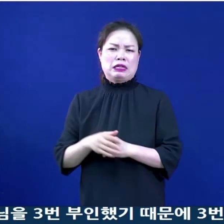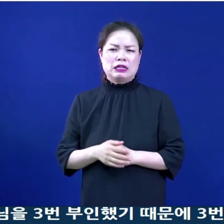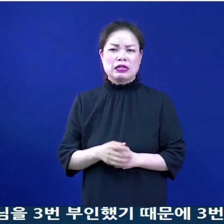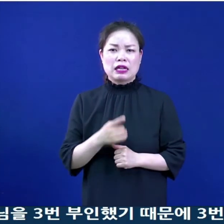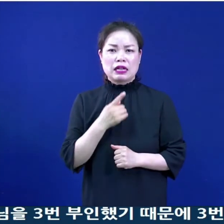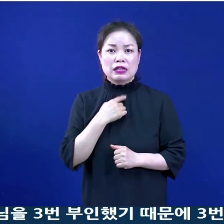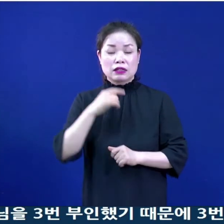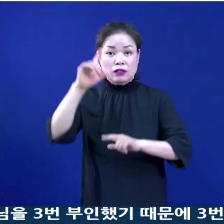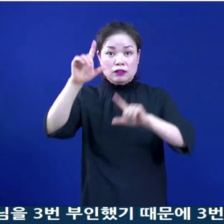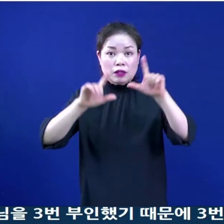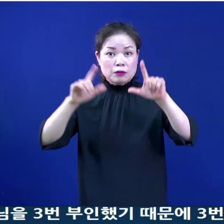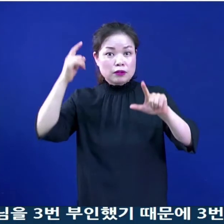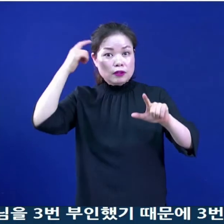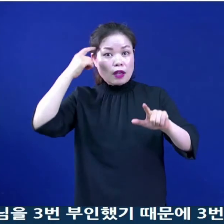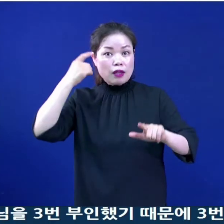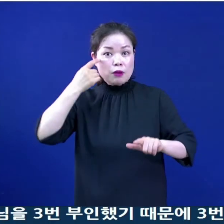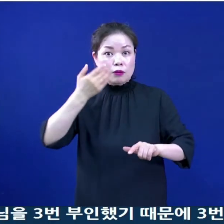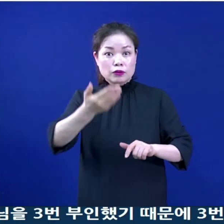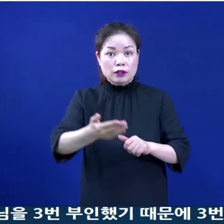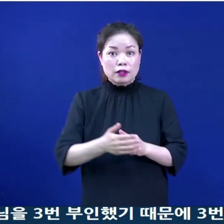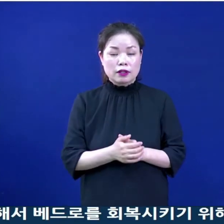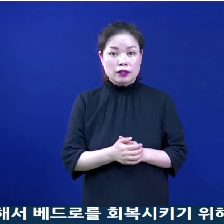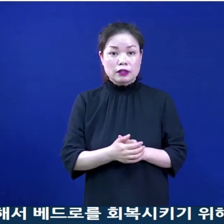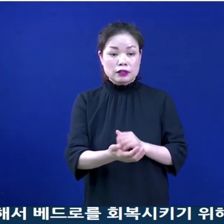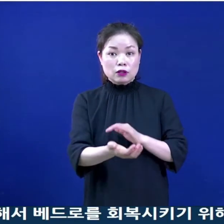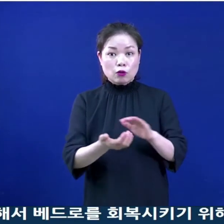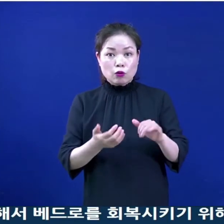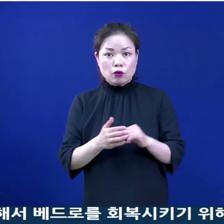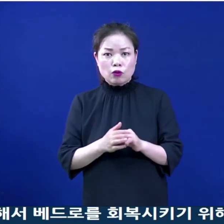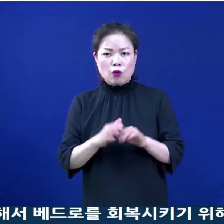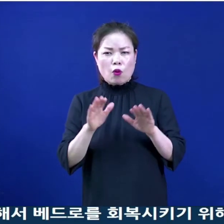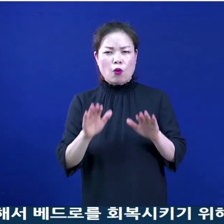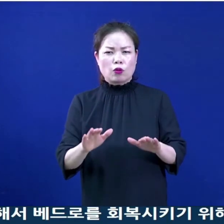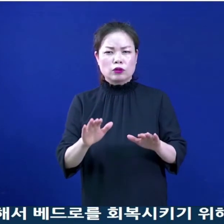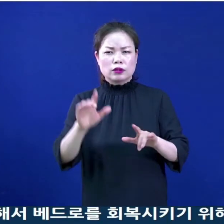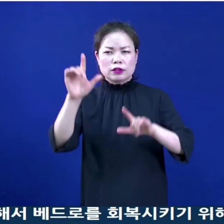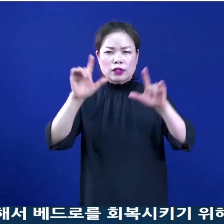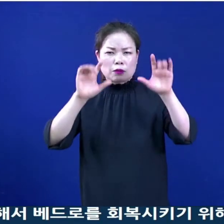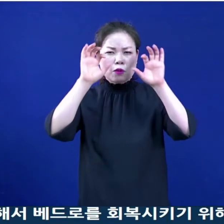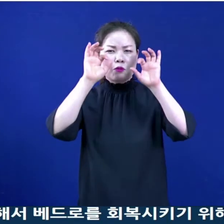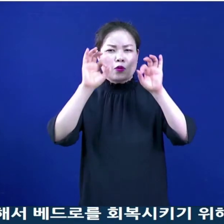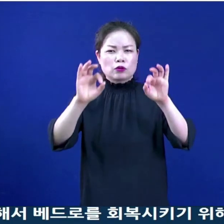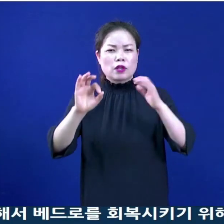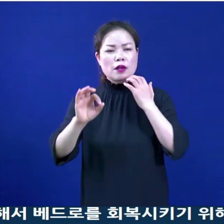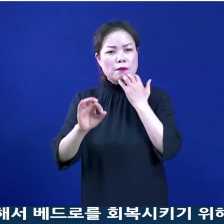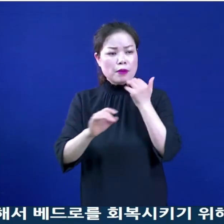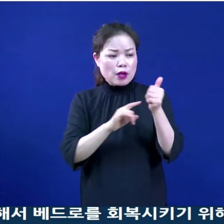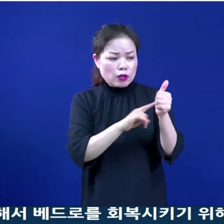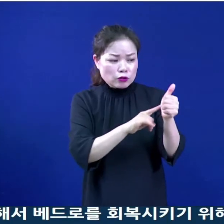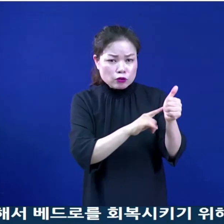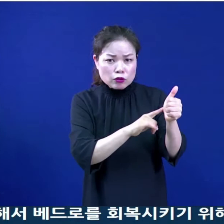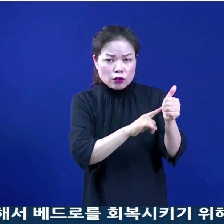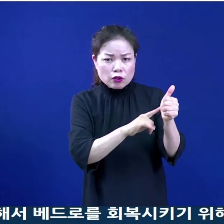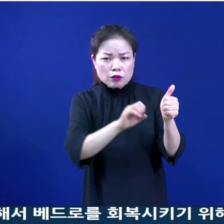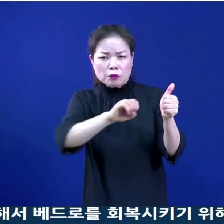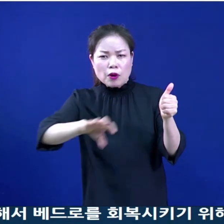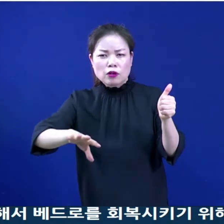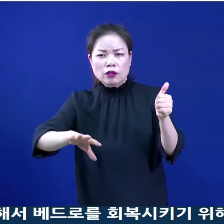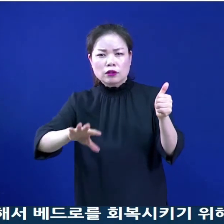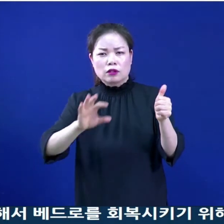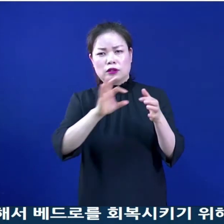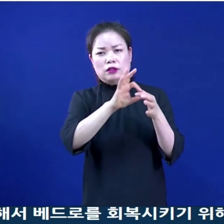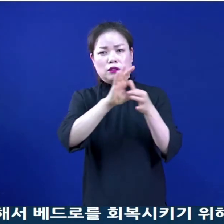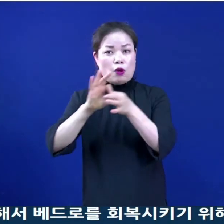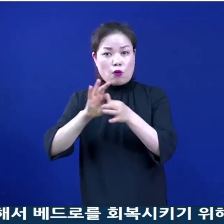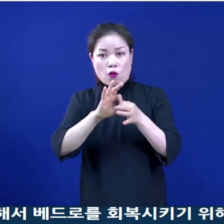부인했던 장면을 한번 생각해 보십시다. 그 전에 오늘 장면을 보시고 베드로가 예수님을 부인했던 장면하고 연결해